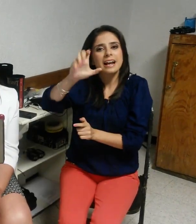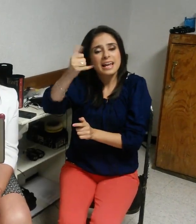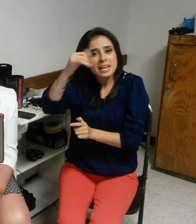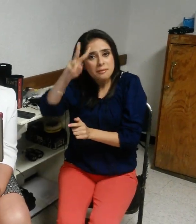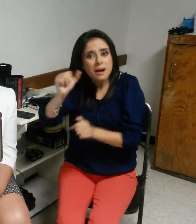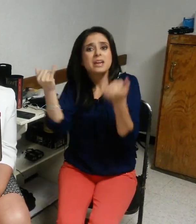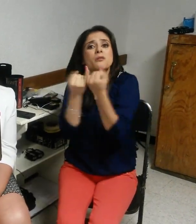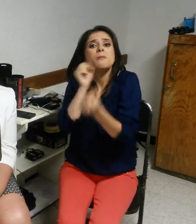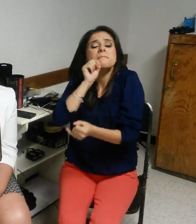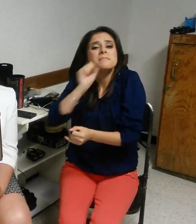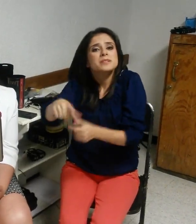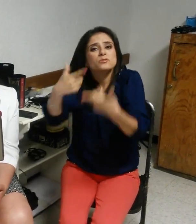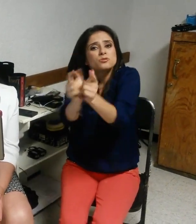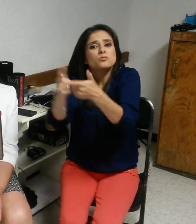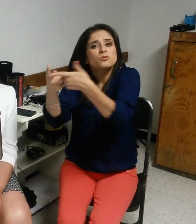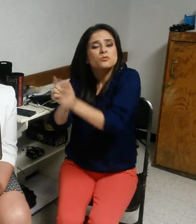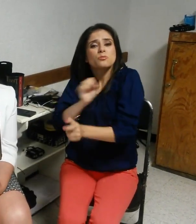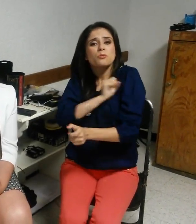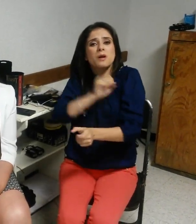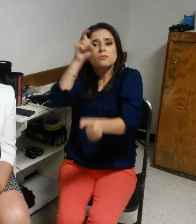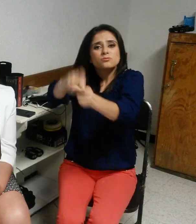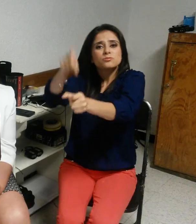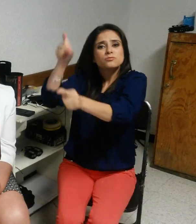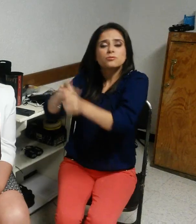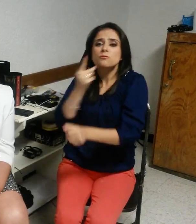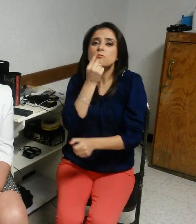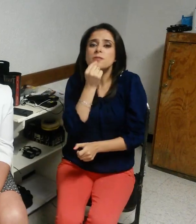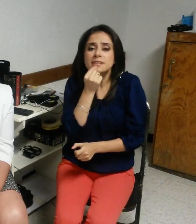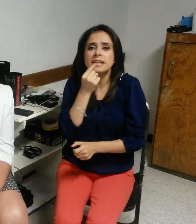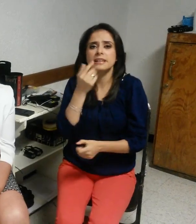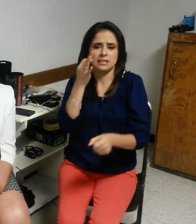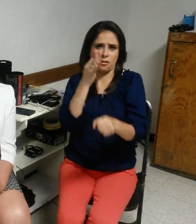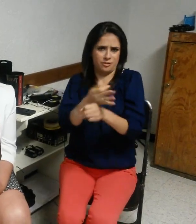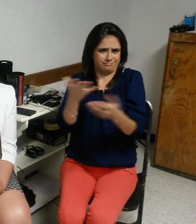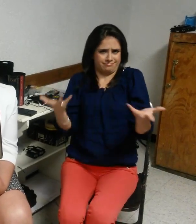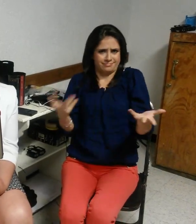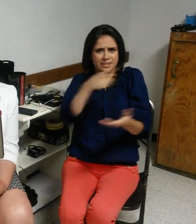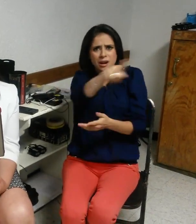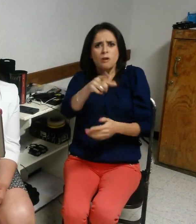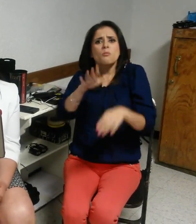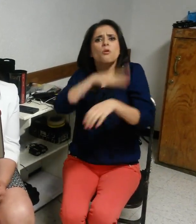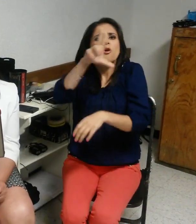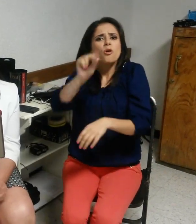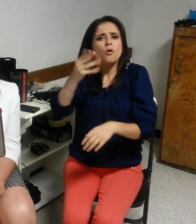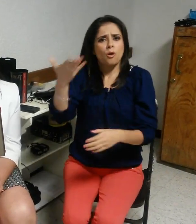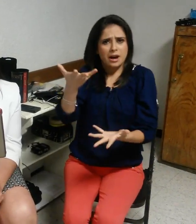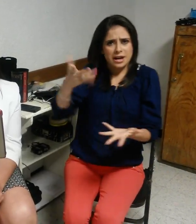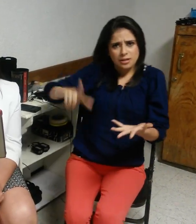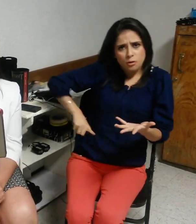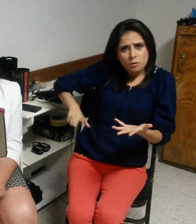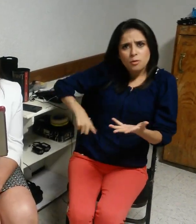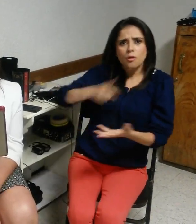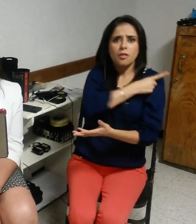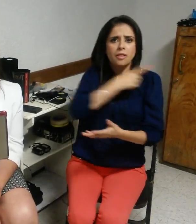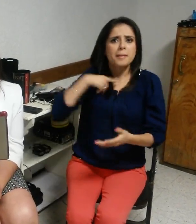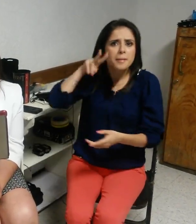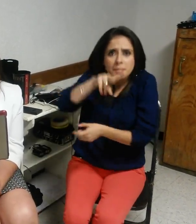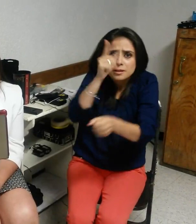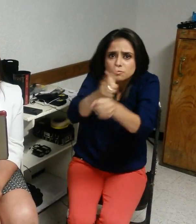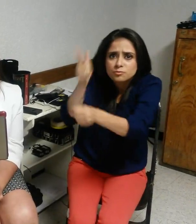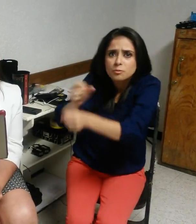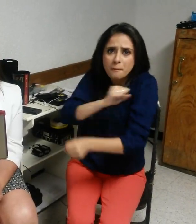Ahora las autoridades son cuestionadas por no haber actuado antes frente a los presuntos nexos con la criminalidad del